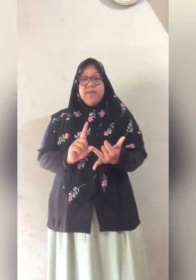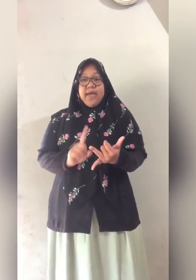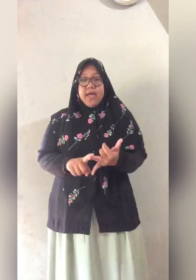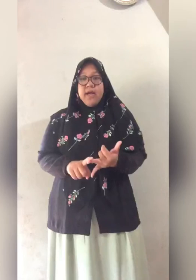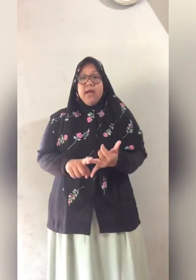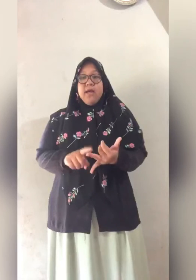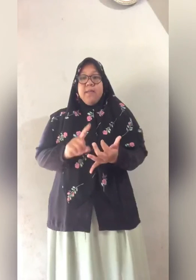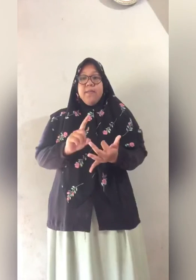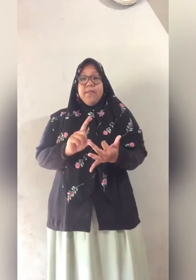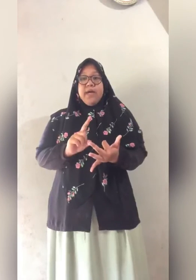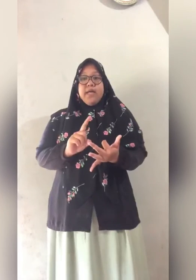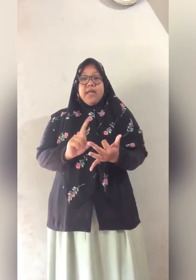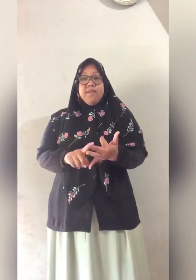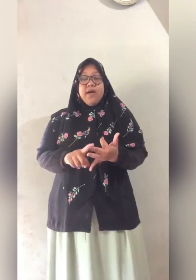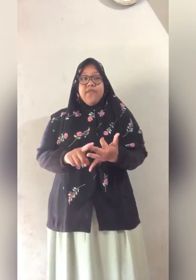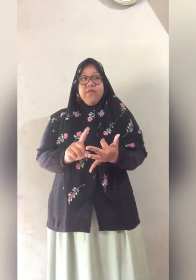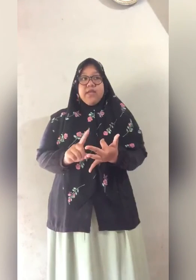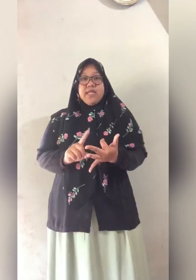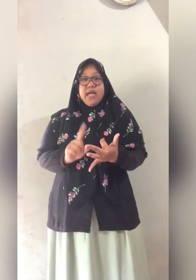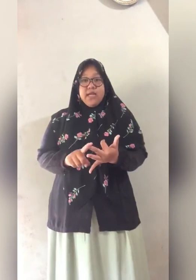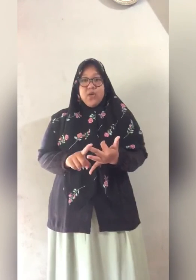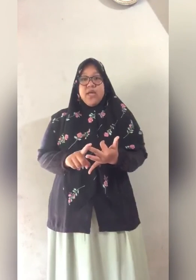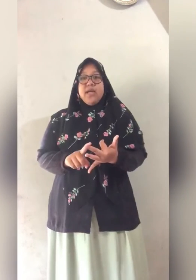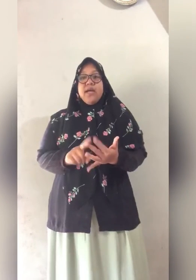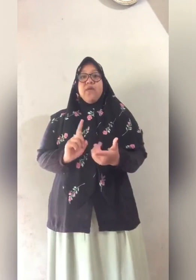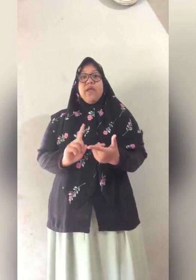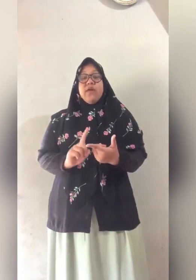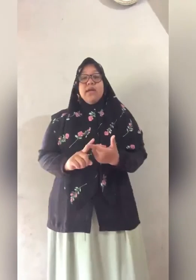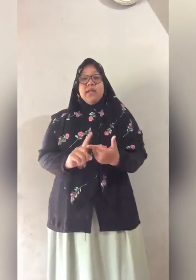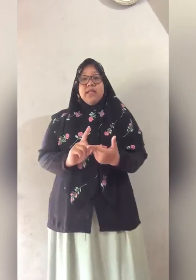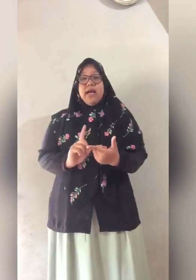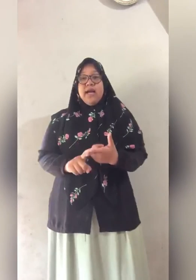multiplier, penerima frekuensi radio, dan regulator tegangan.